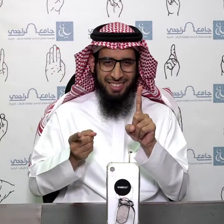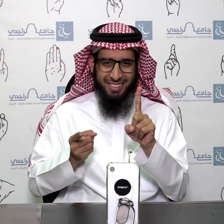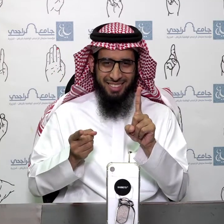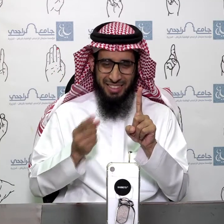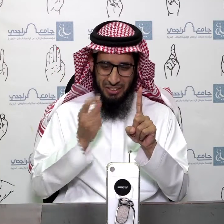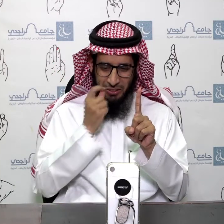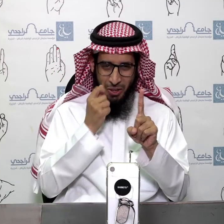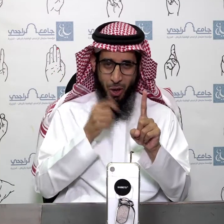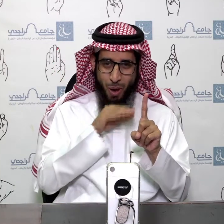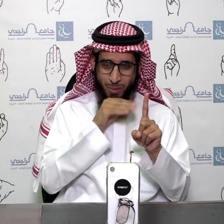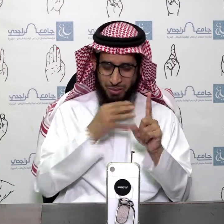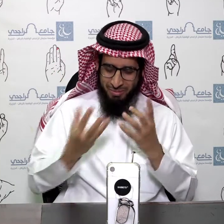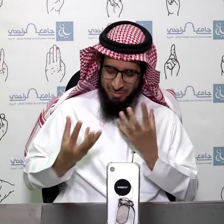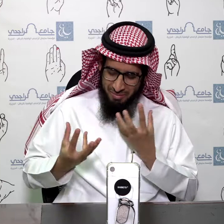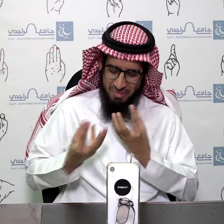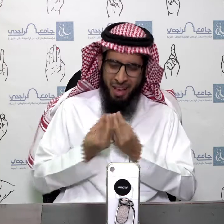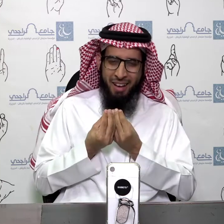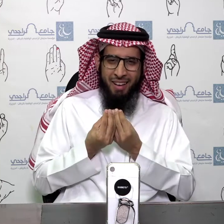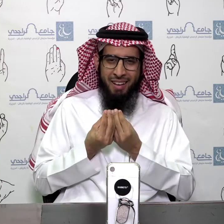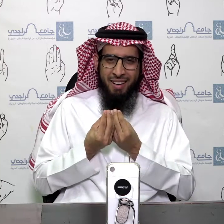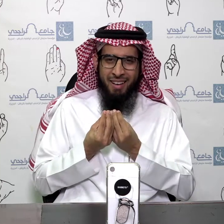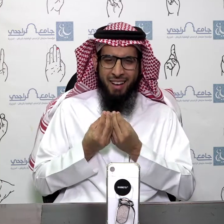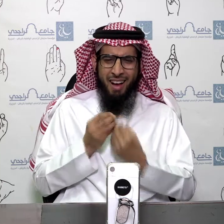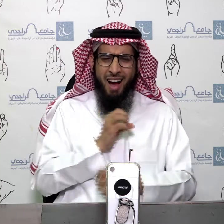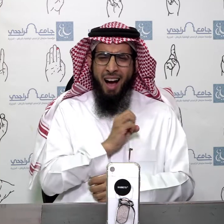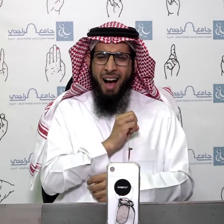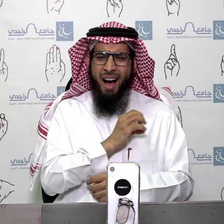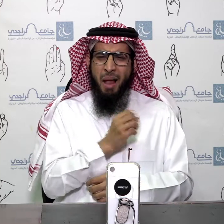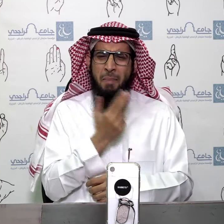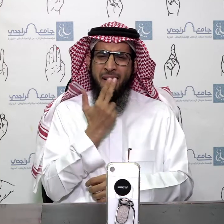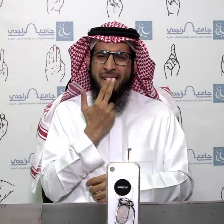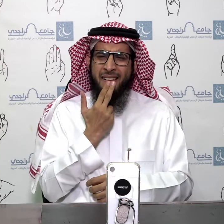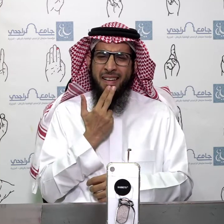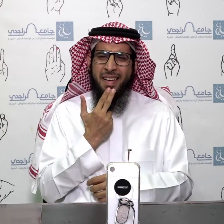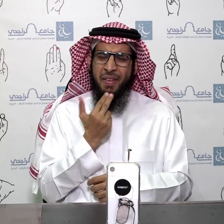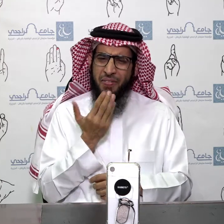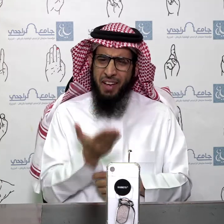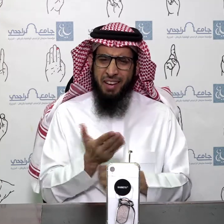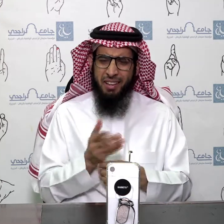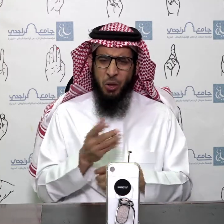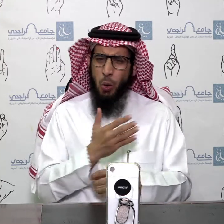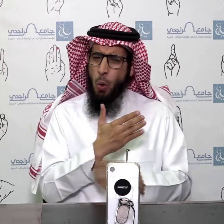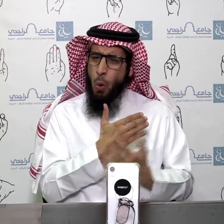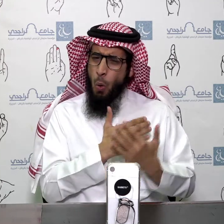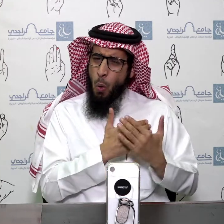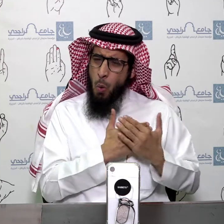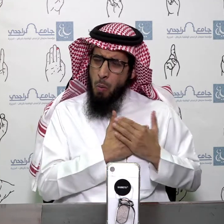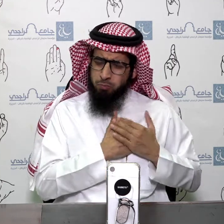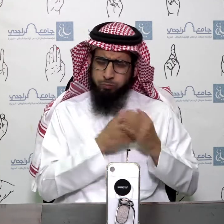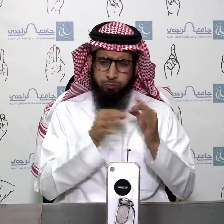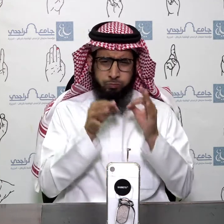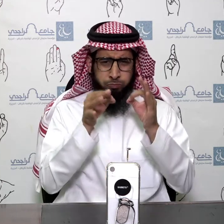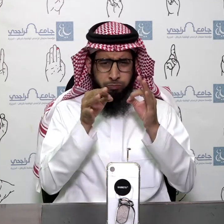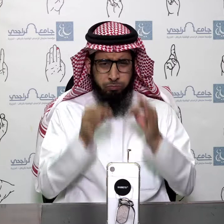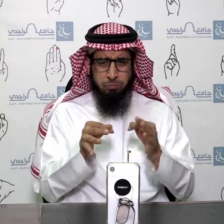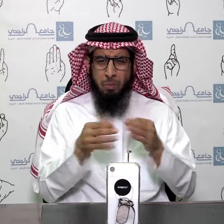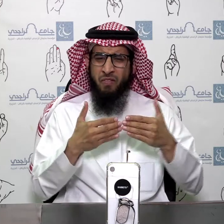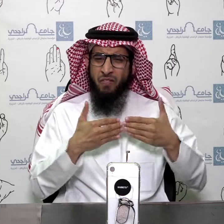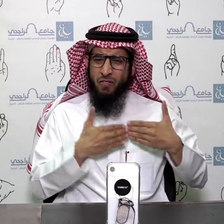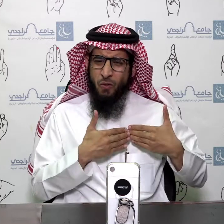أنفك، قلب صاف ومودة لا محدودة،